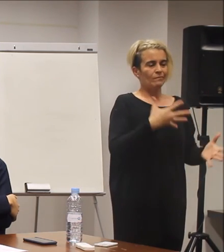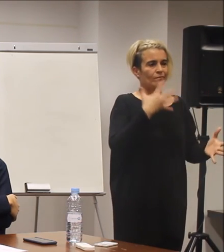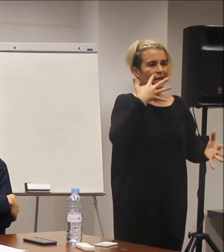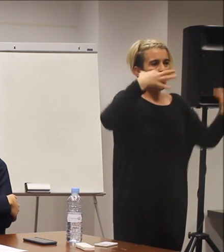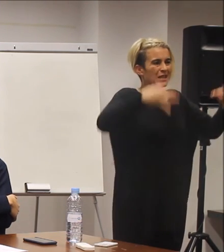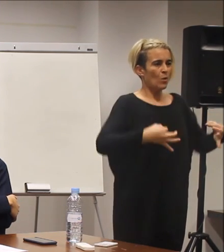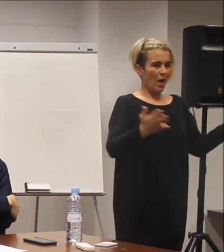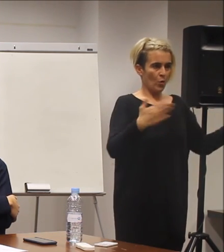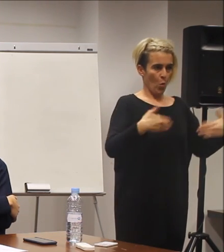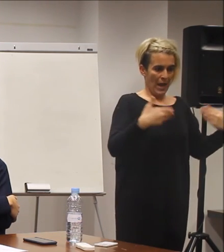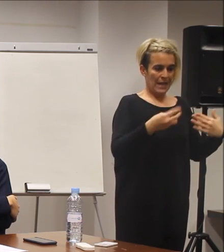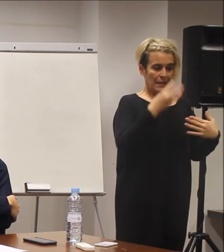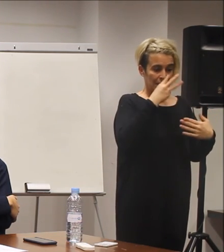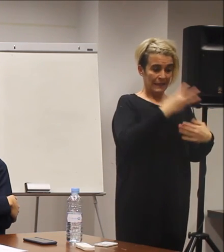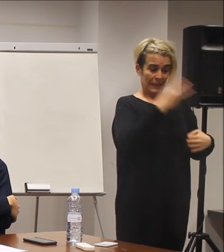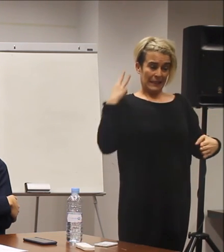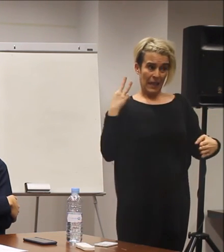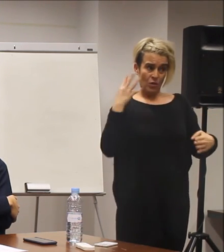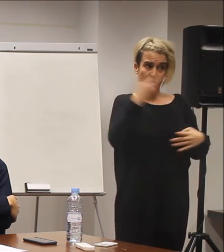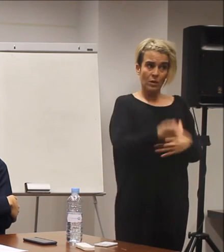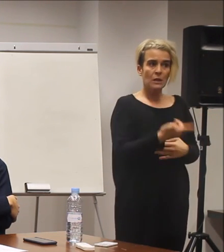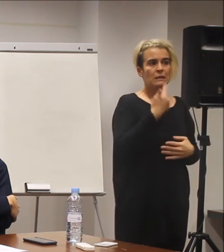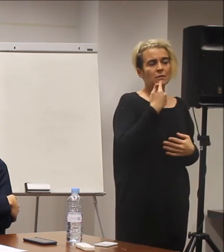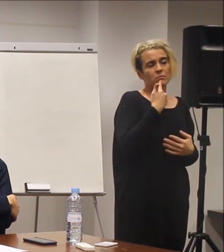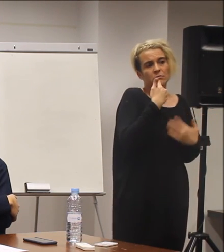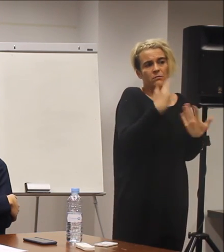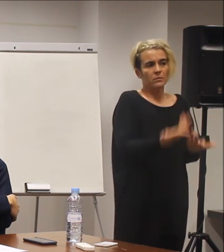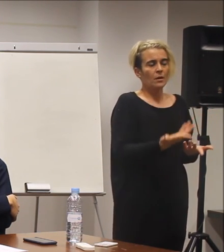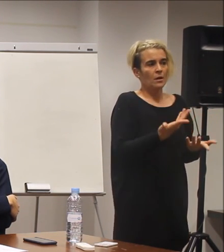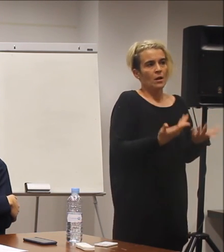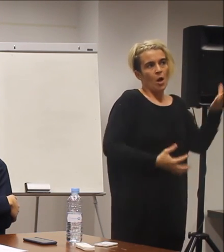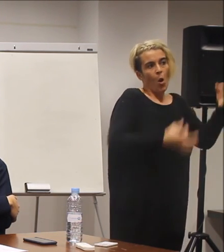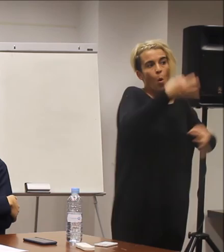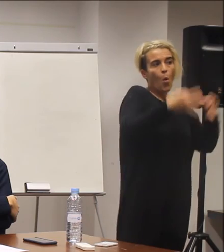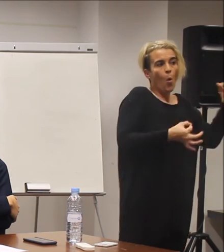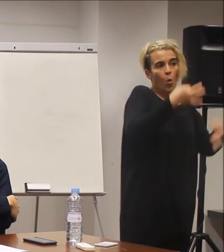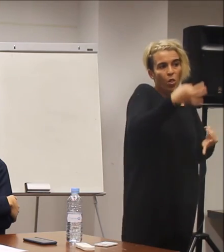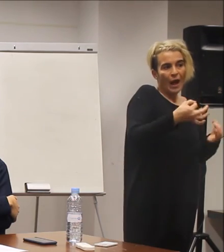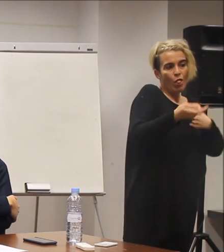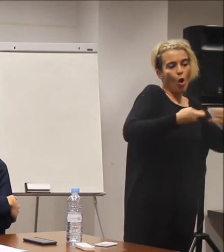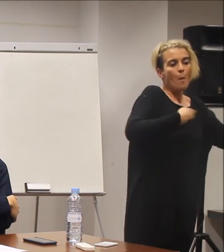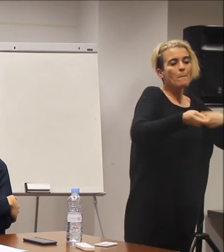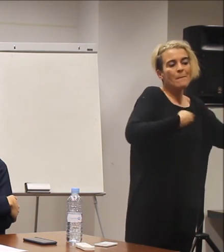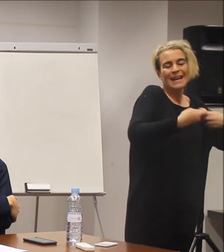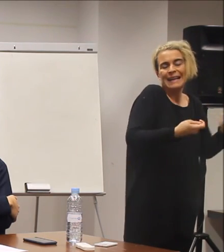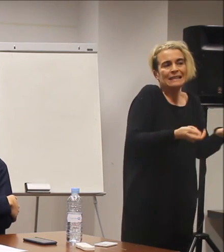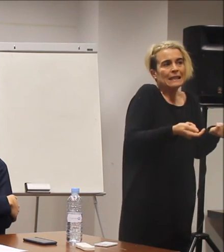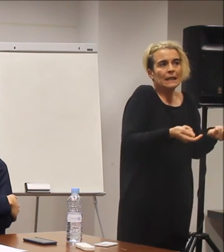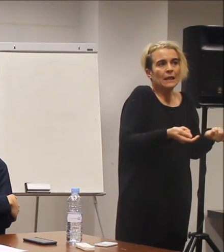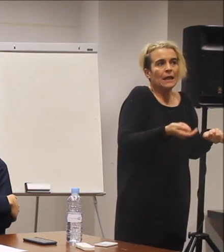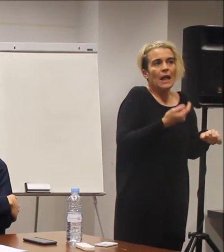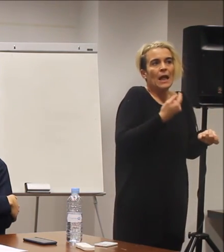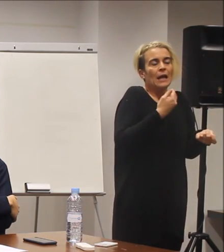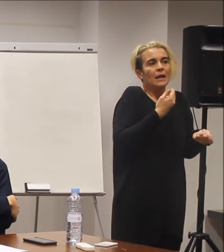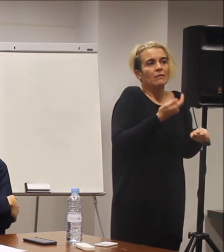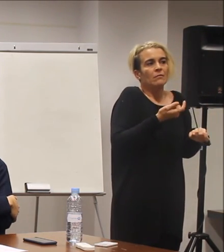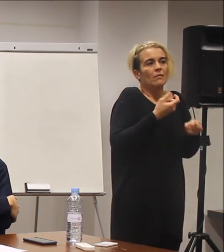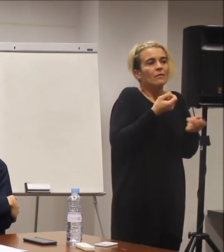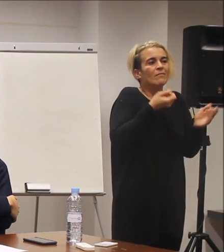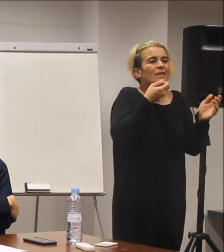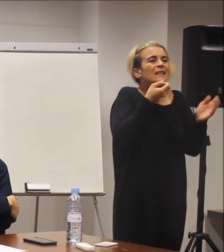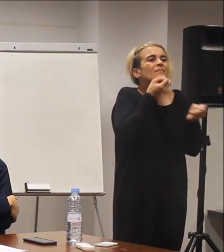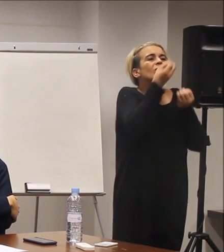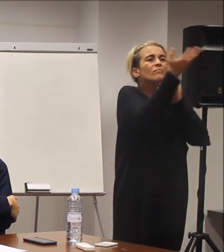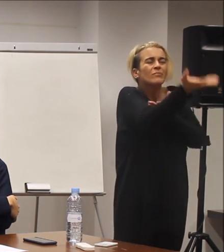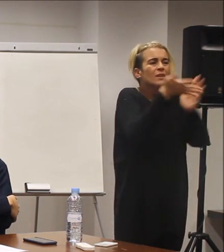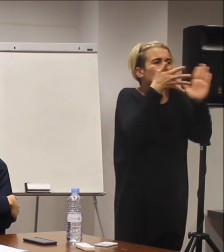ido la evolución, con que se planteaba el tema en los juzgados de lo mercantil, no daban cantidades, declaraban una y no daban ninguna cantidad. Nos tocaba